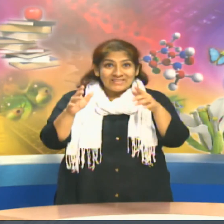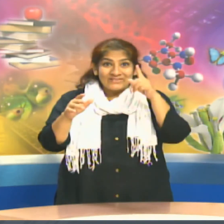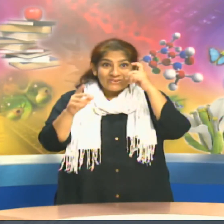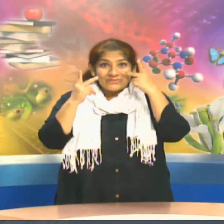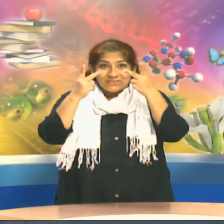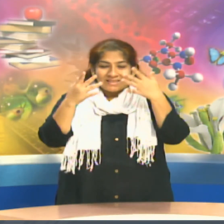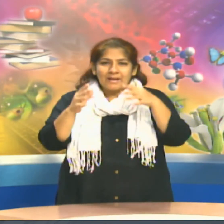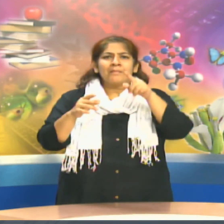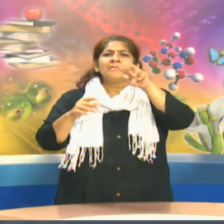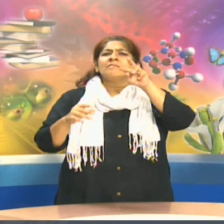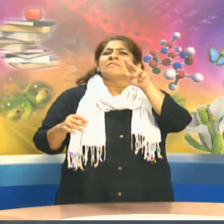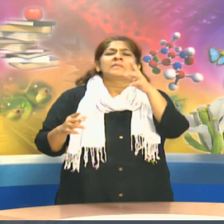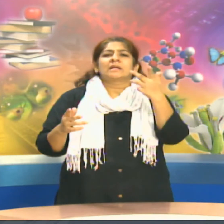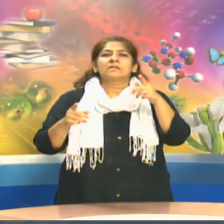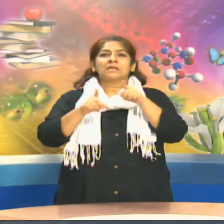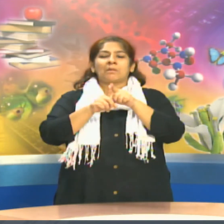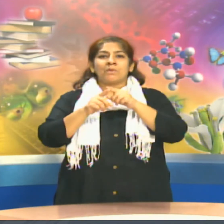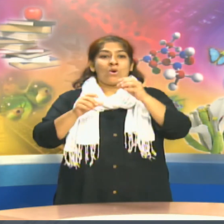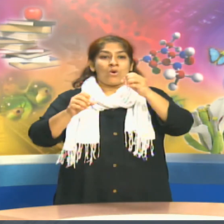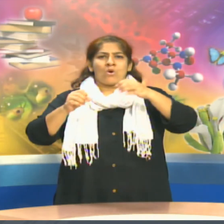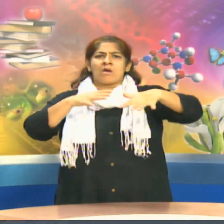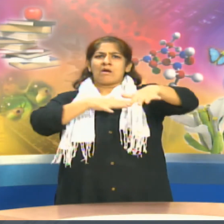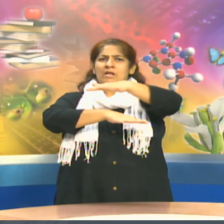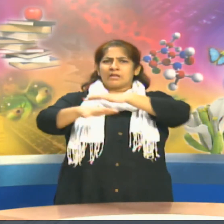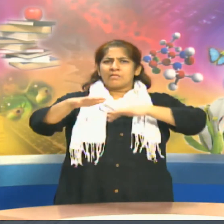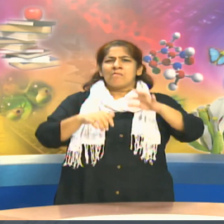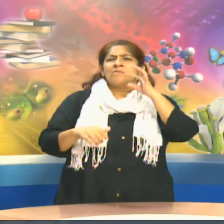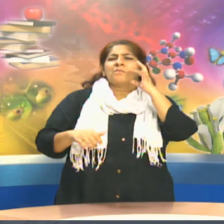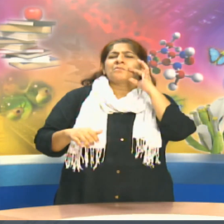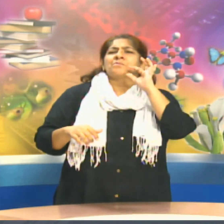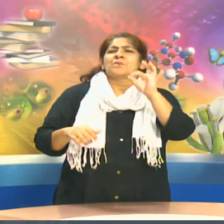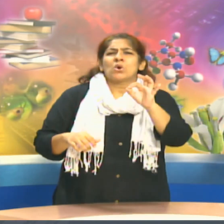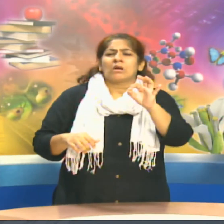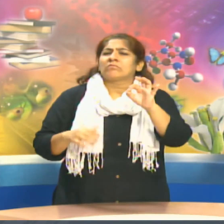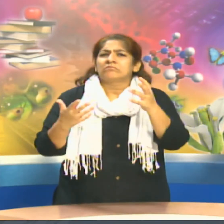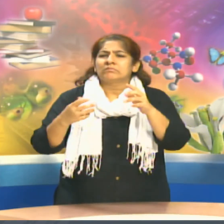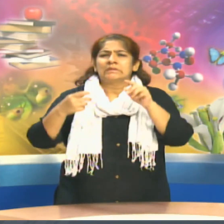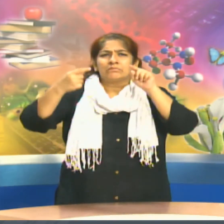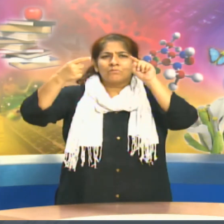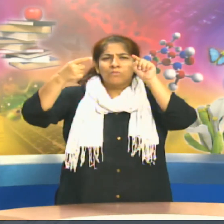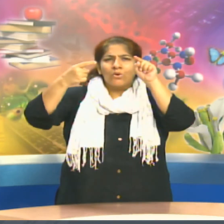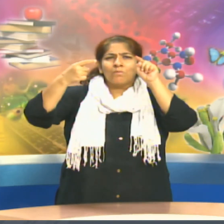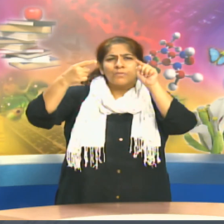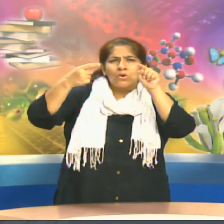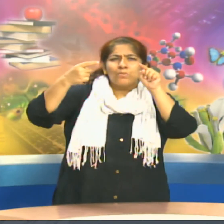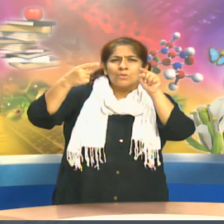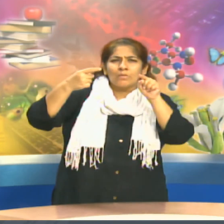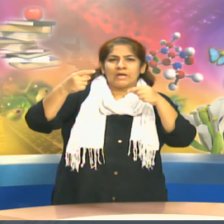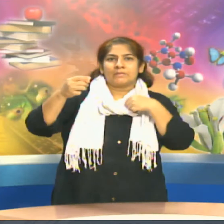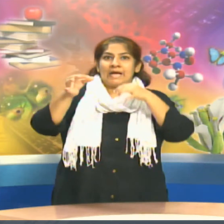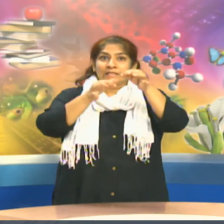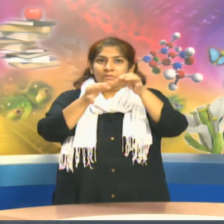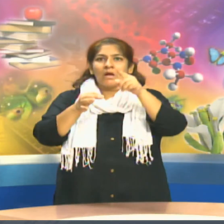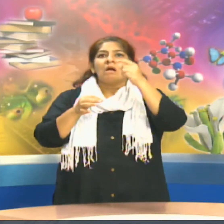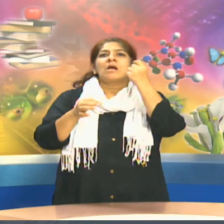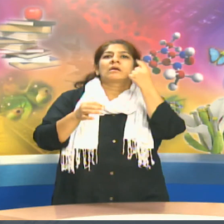Like you just saw in the slide, that is about importance of organizing. There are some